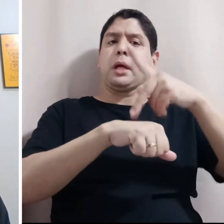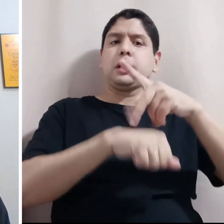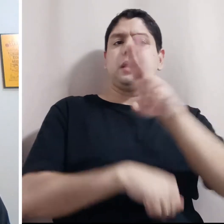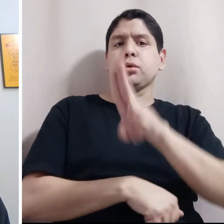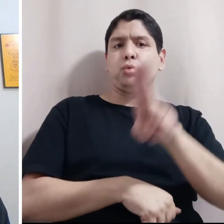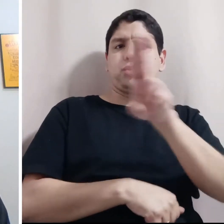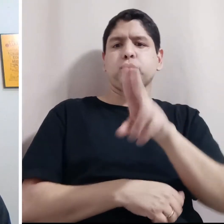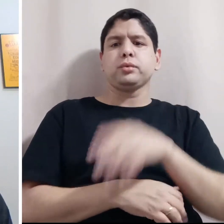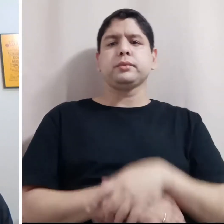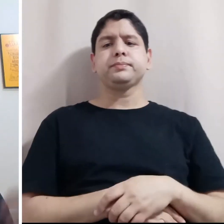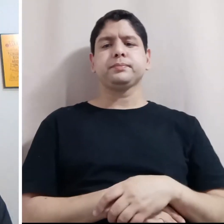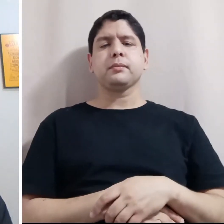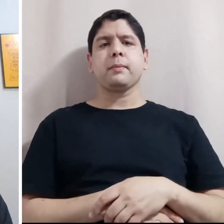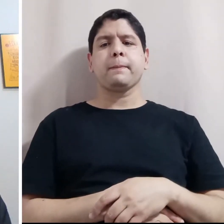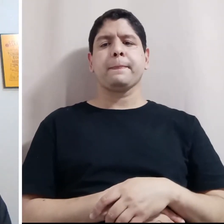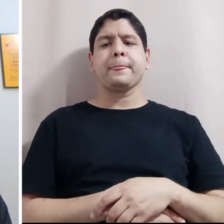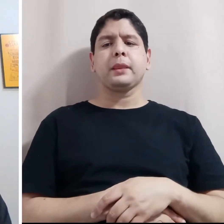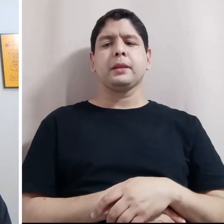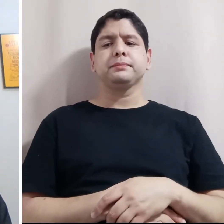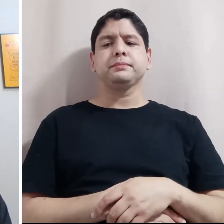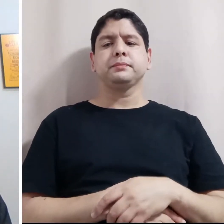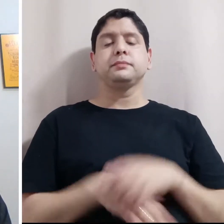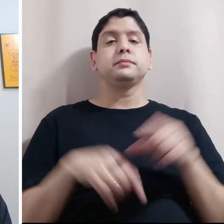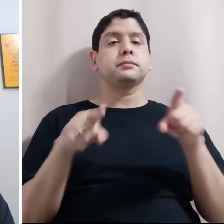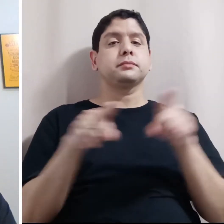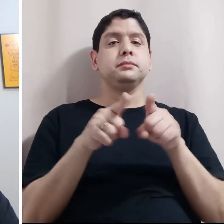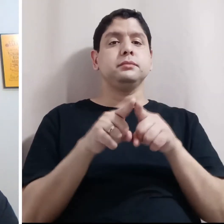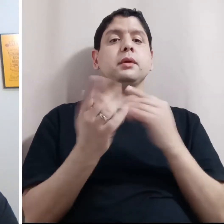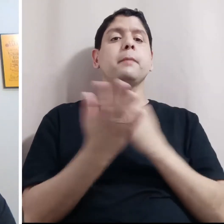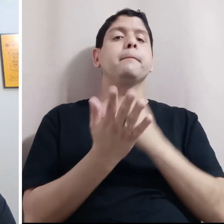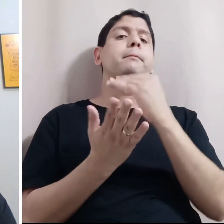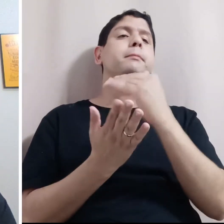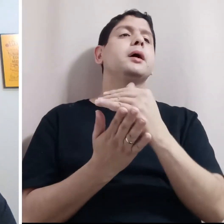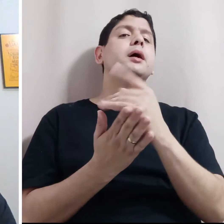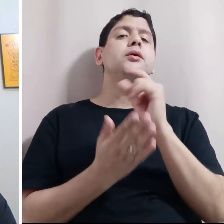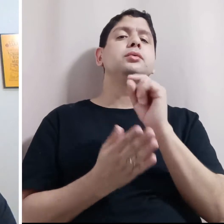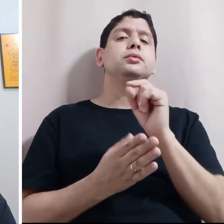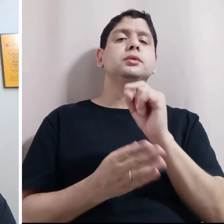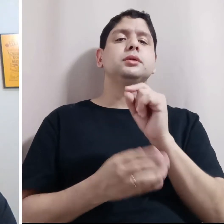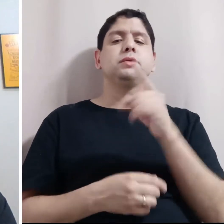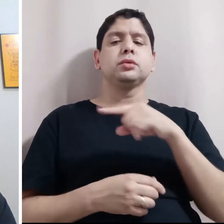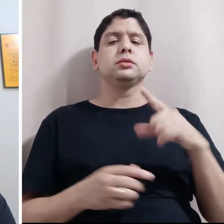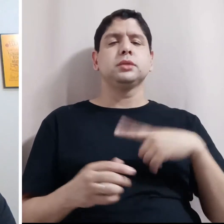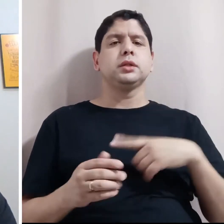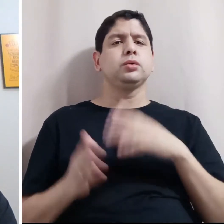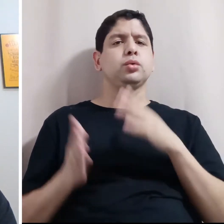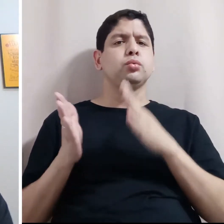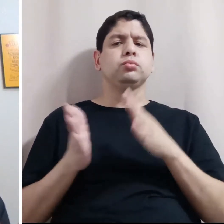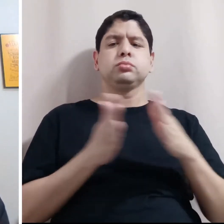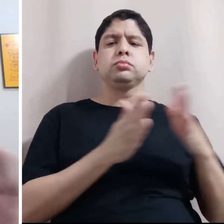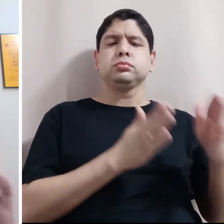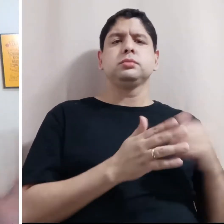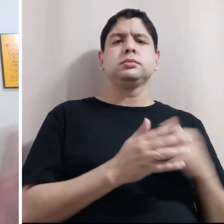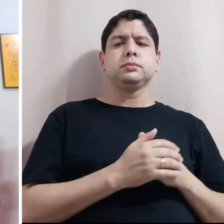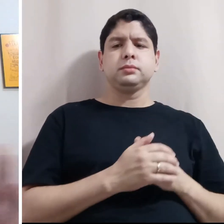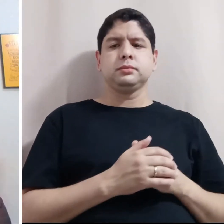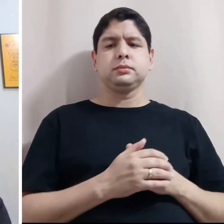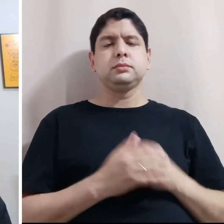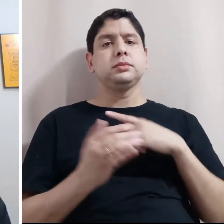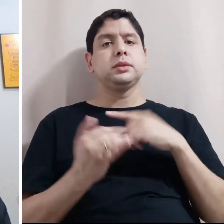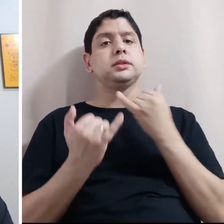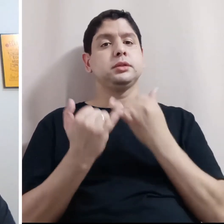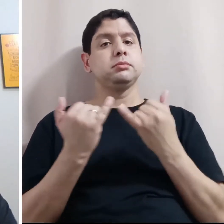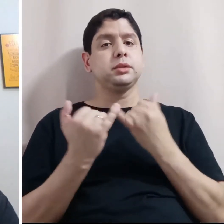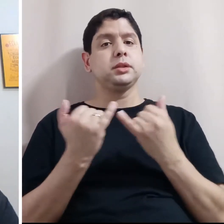feitas de pedra, e se destacavam, né, nessas cidades as pirâmides. Olha aí, né,